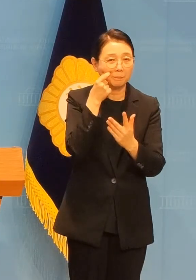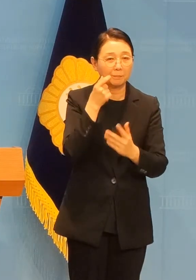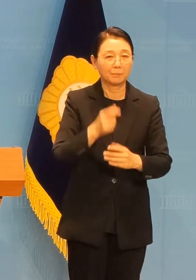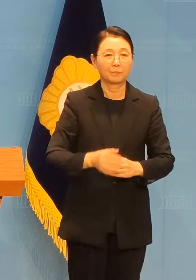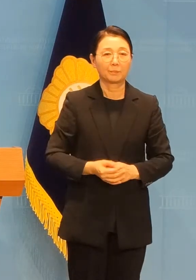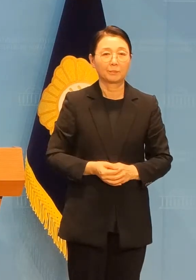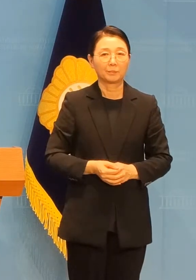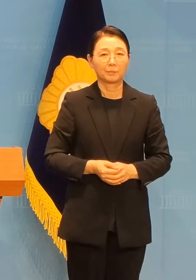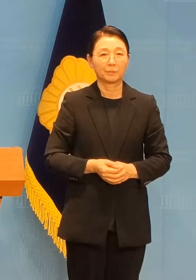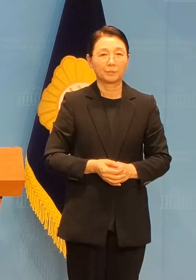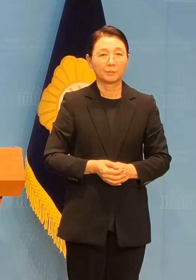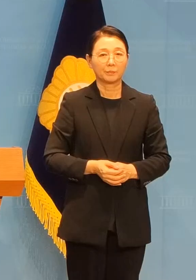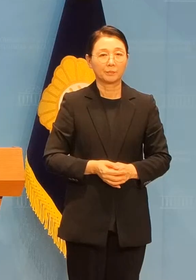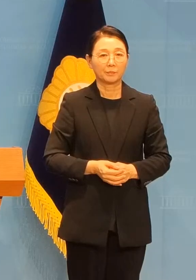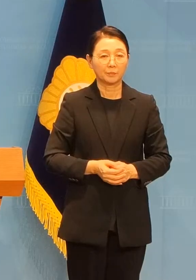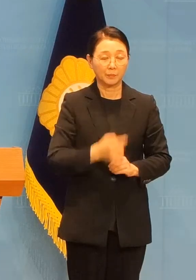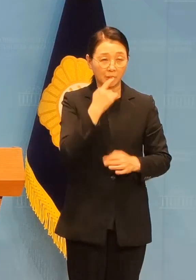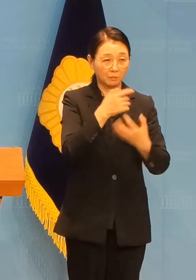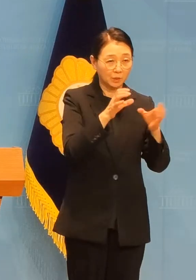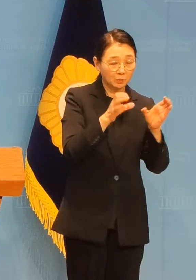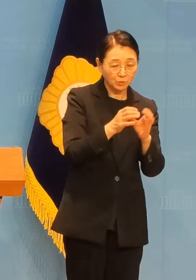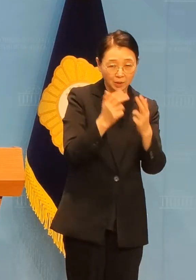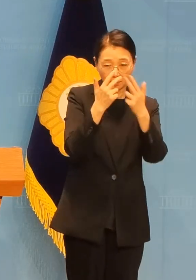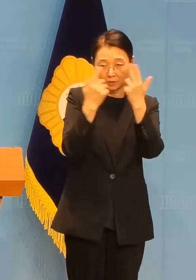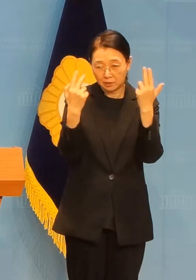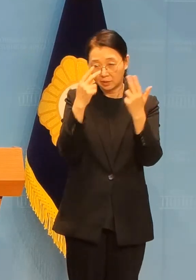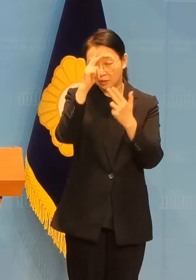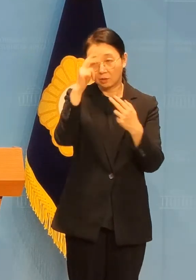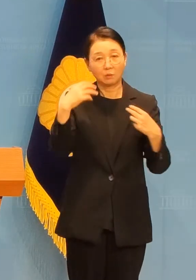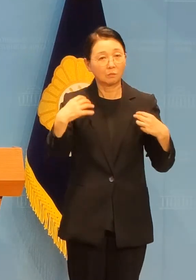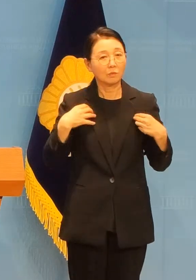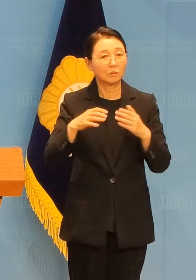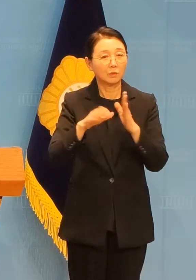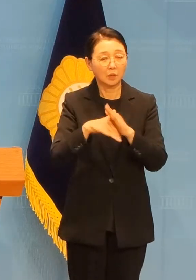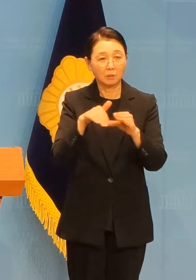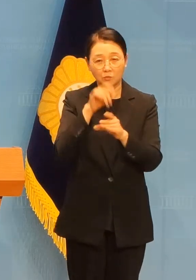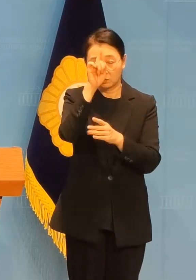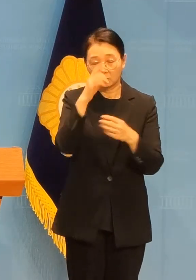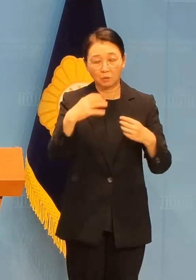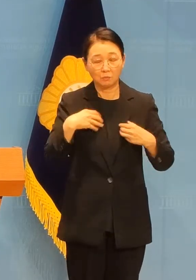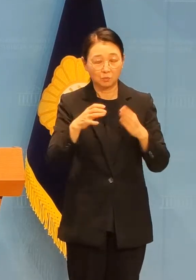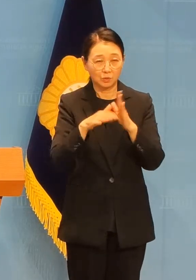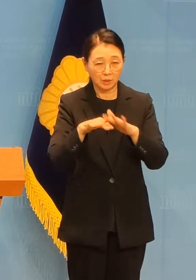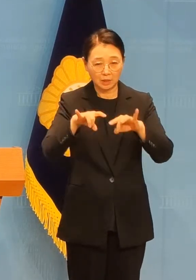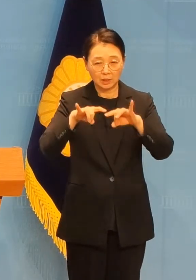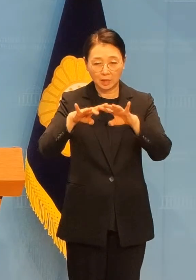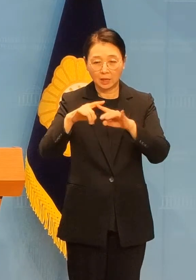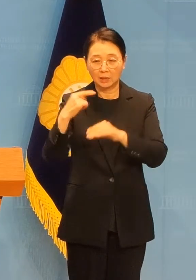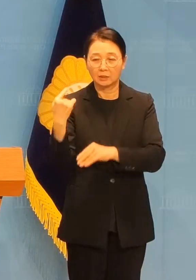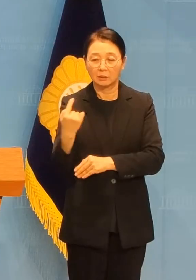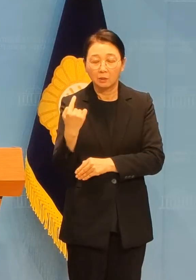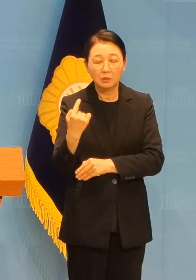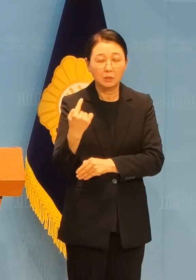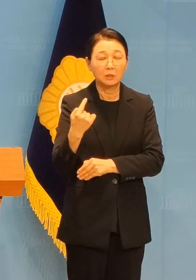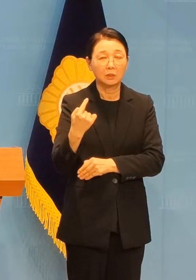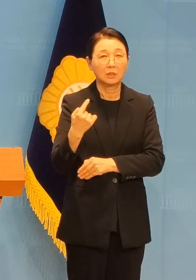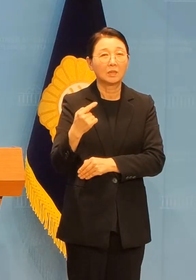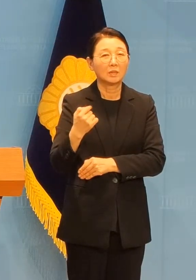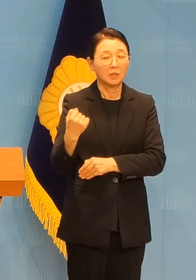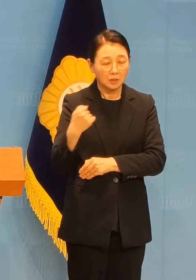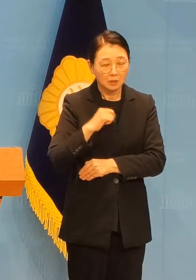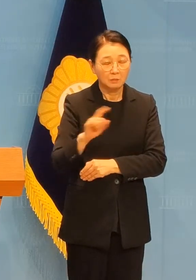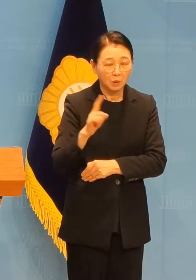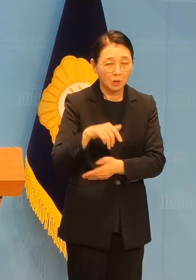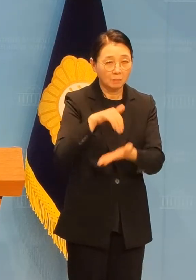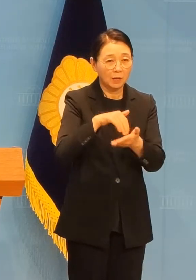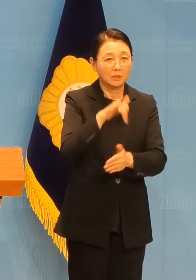상황입니다. 민주당과 이재명 정부가 문재인 정부의 에너지 정책을 반성한다면 지금이라도